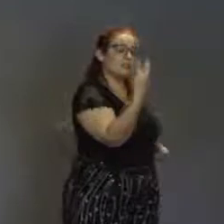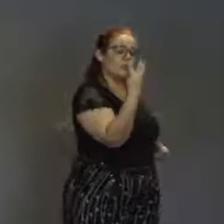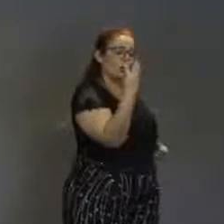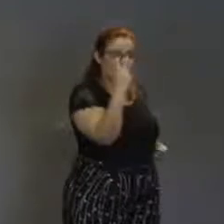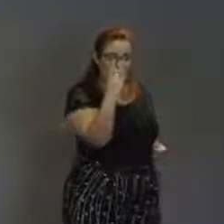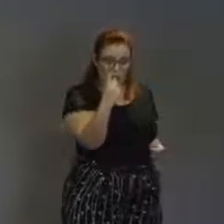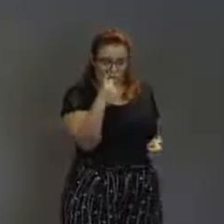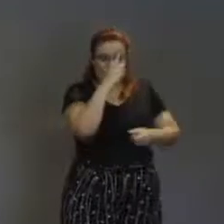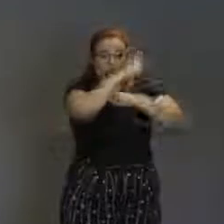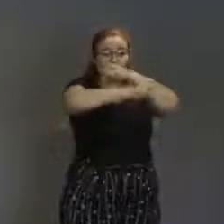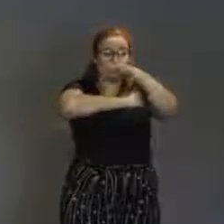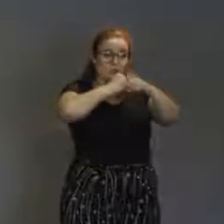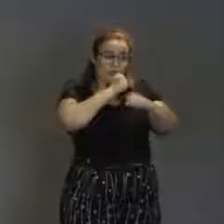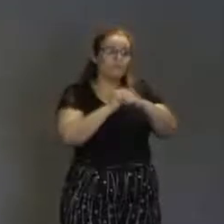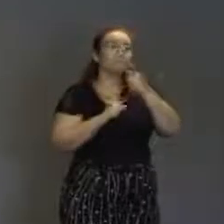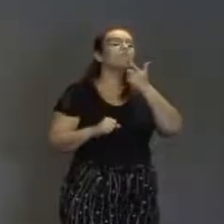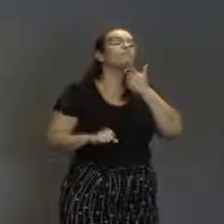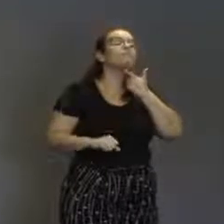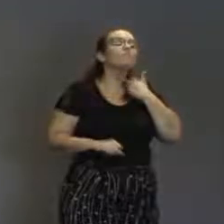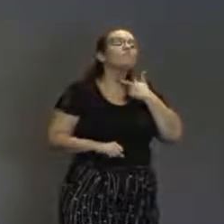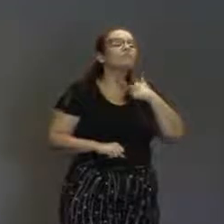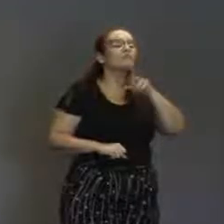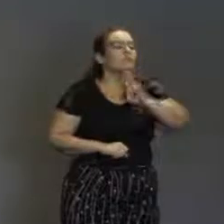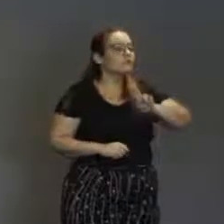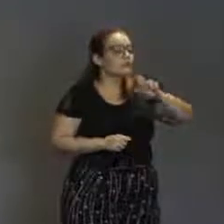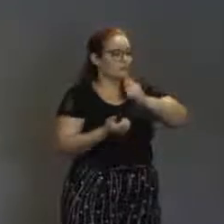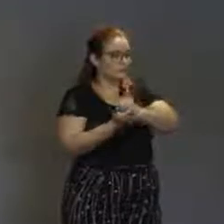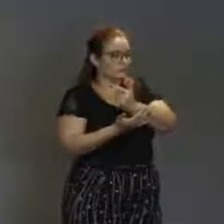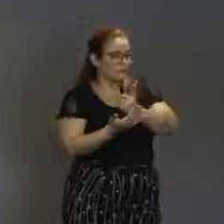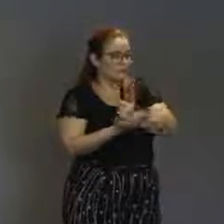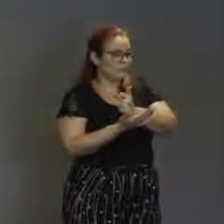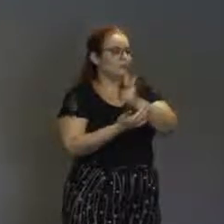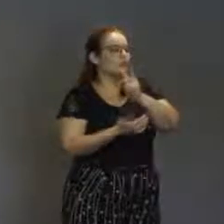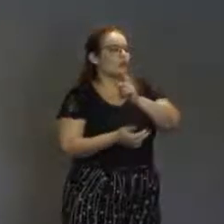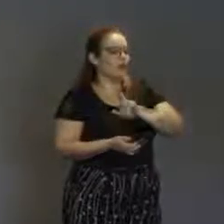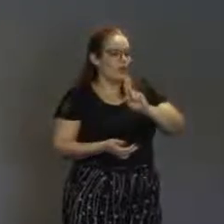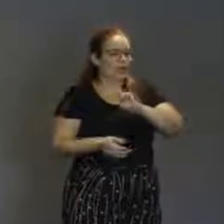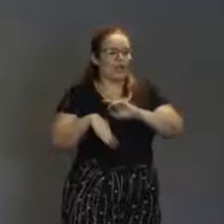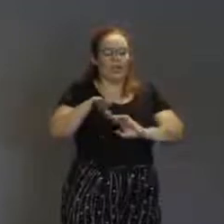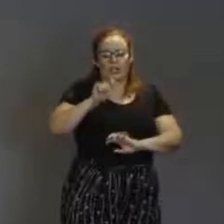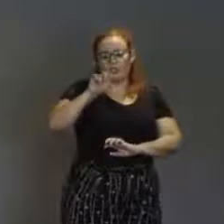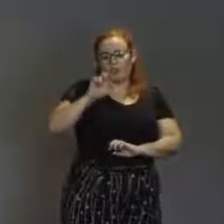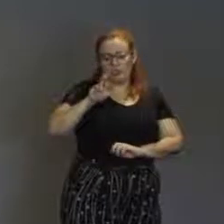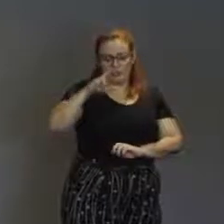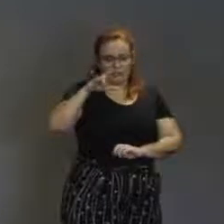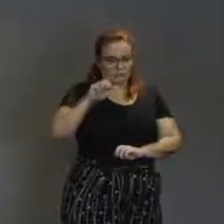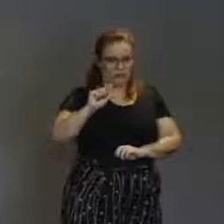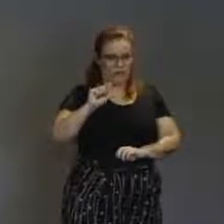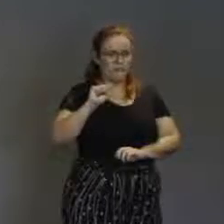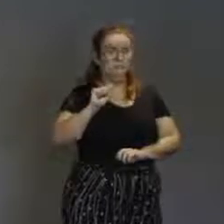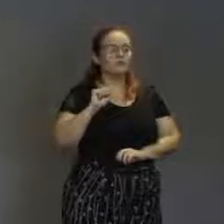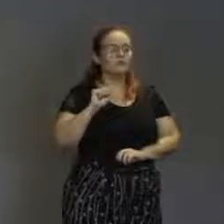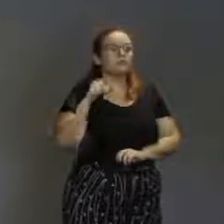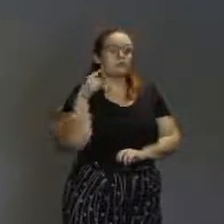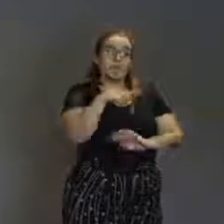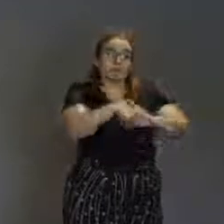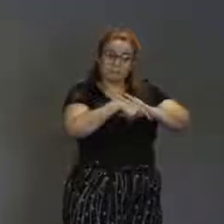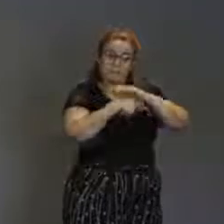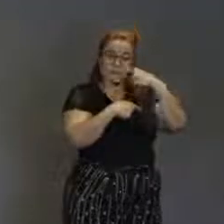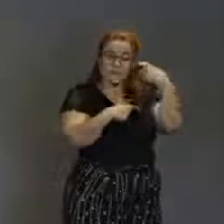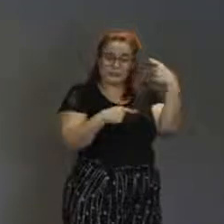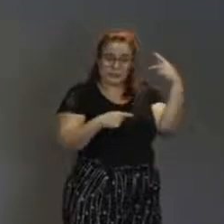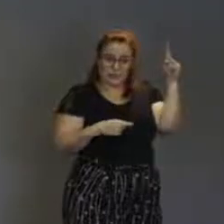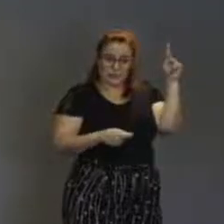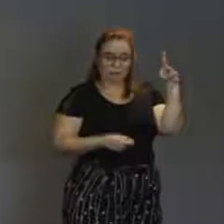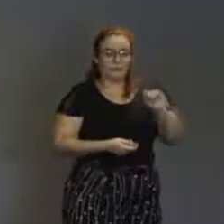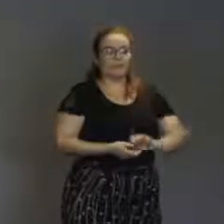ano, desejo de consumo, né, capitaneadas pela agência de desenvolvimento, essa Paris & Co. Eles,